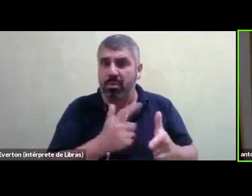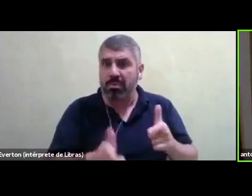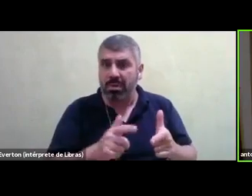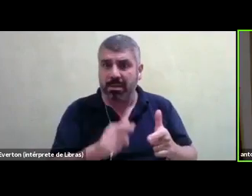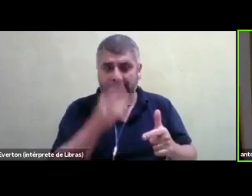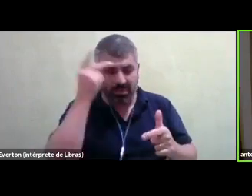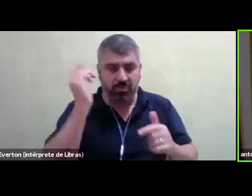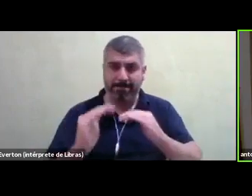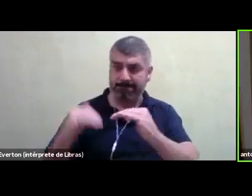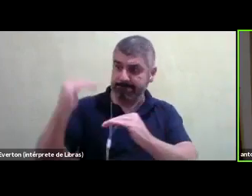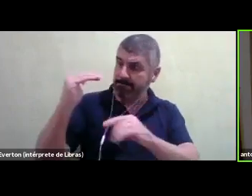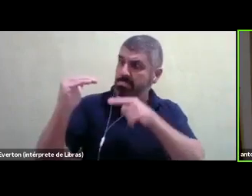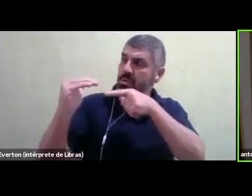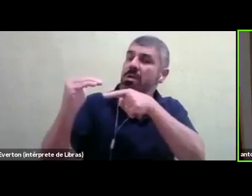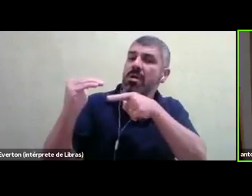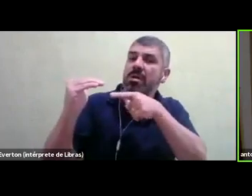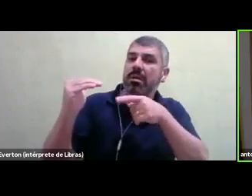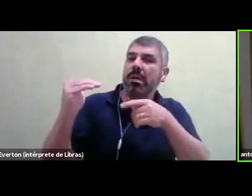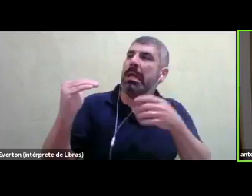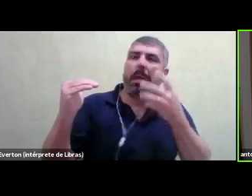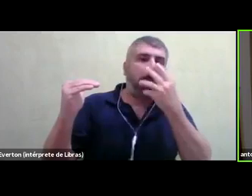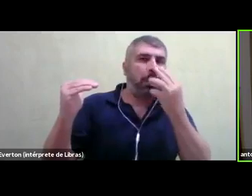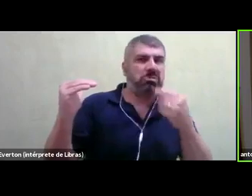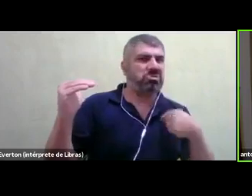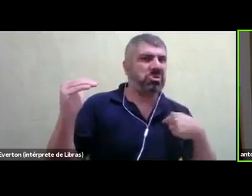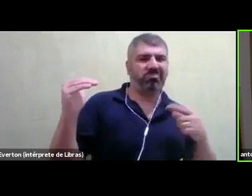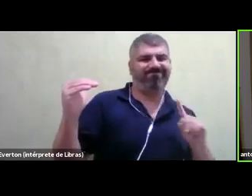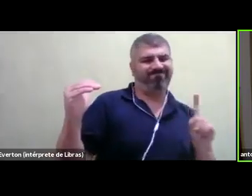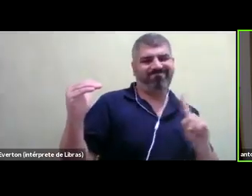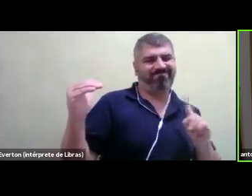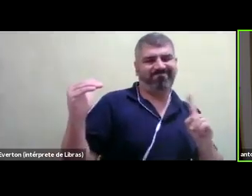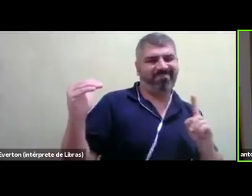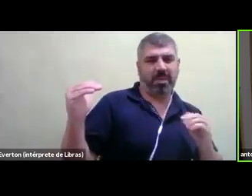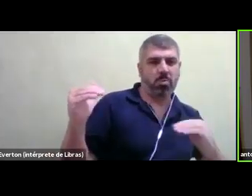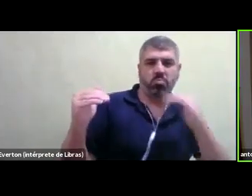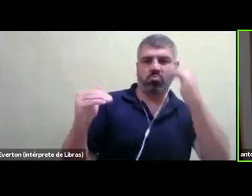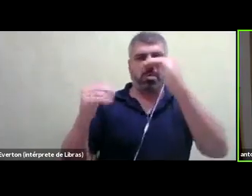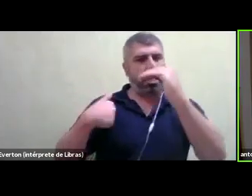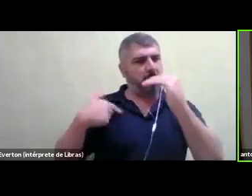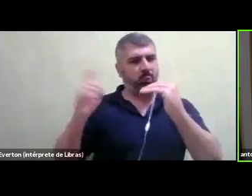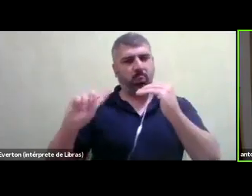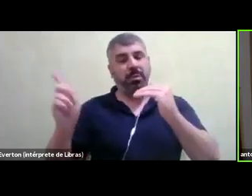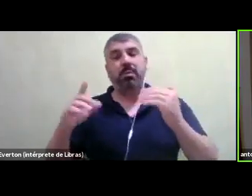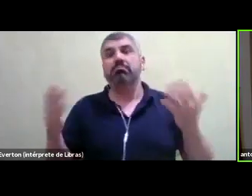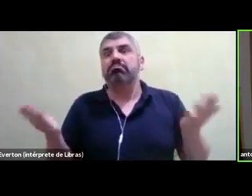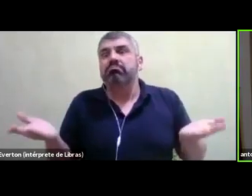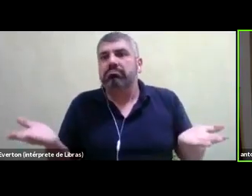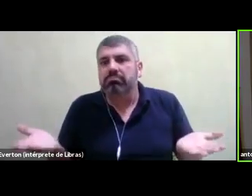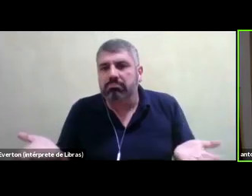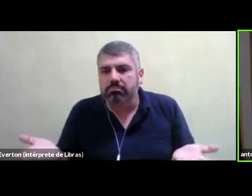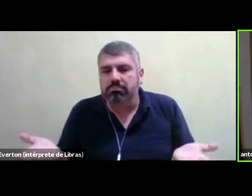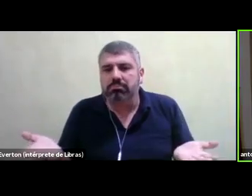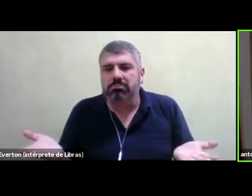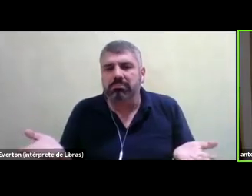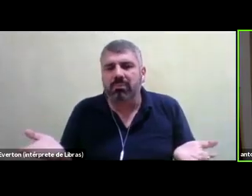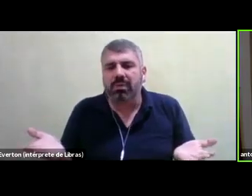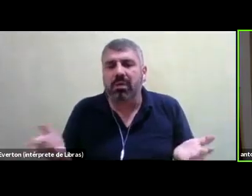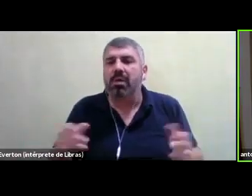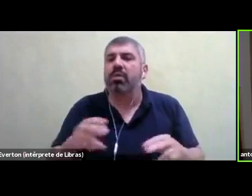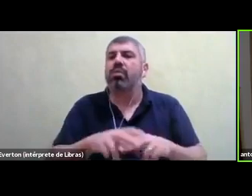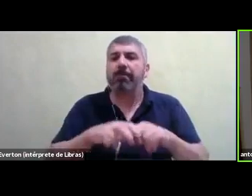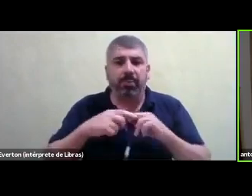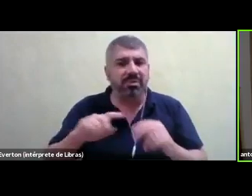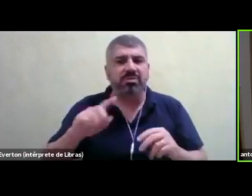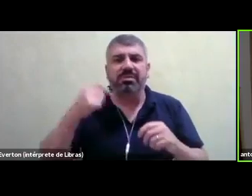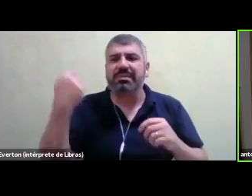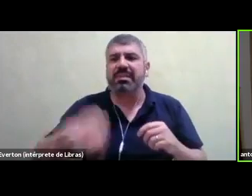se reconhecem como tal, né? Então, a gente não é de testes de proficiência que a gente precisa, é de